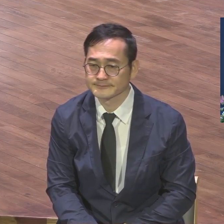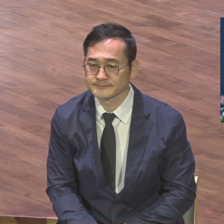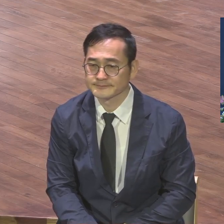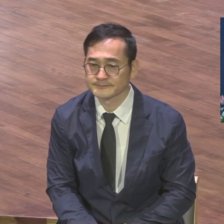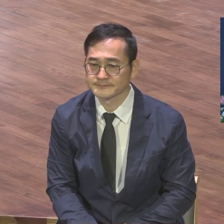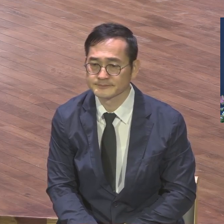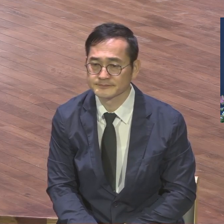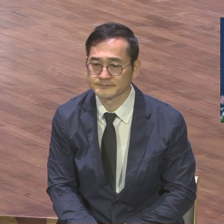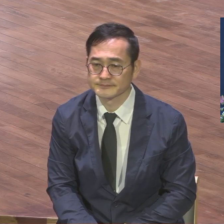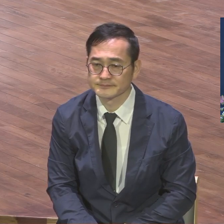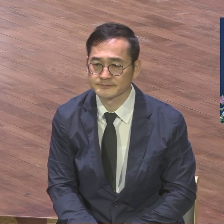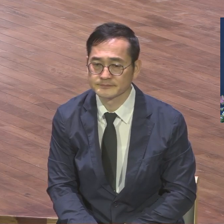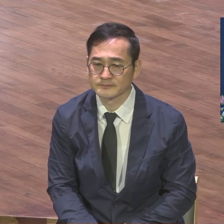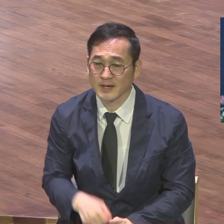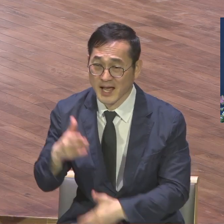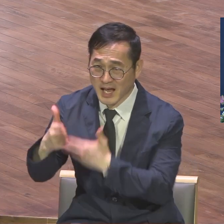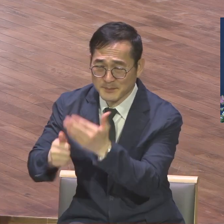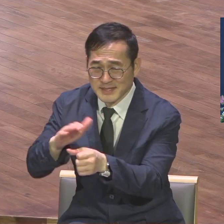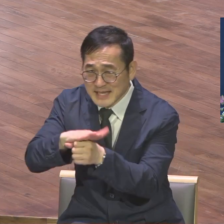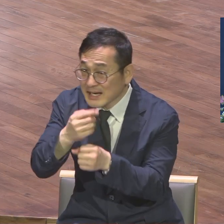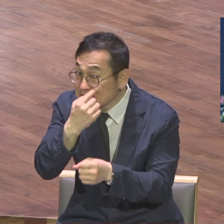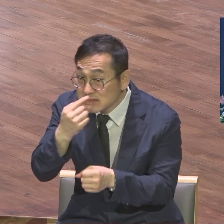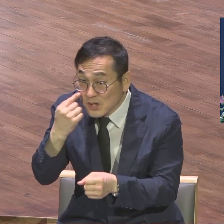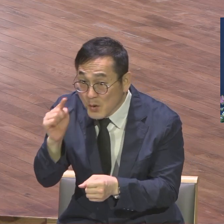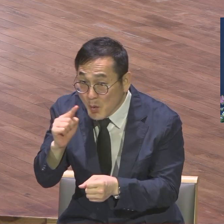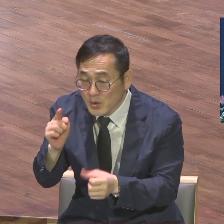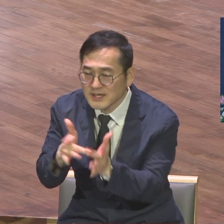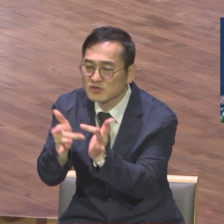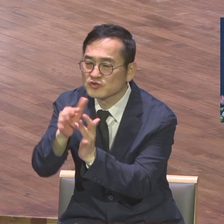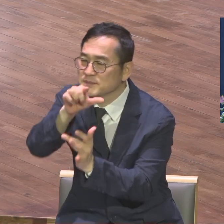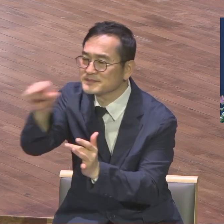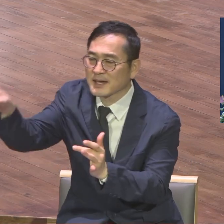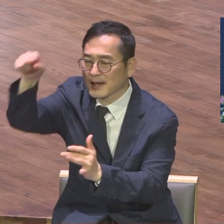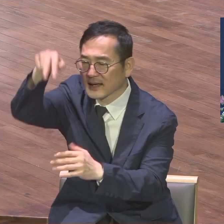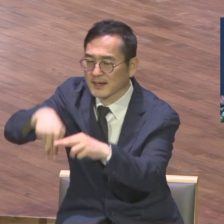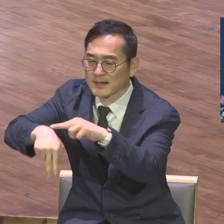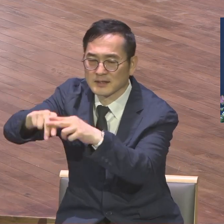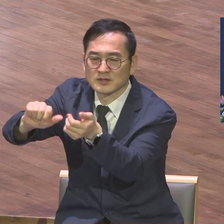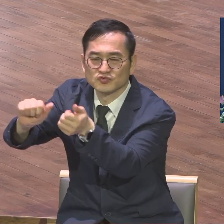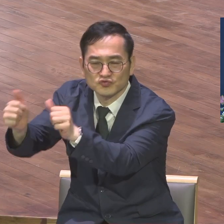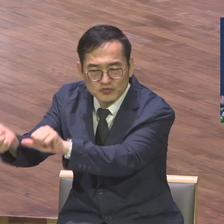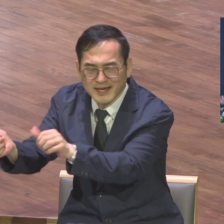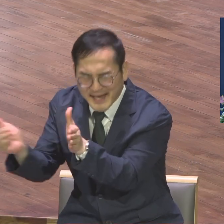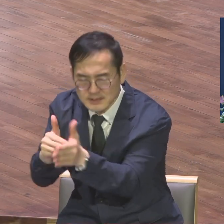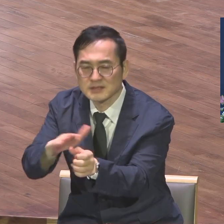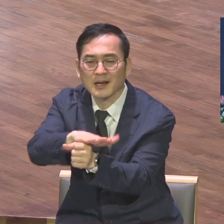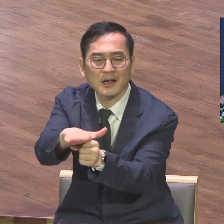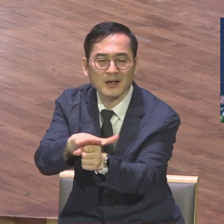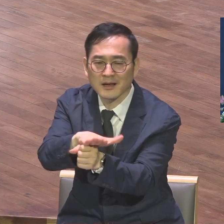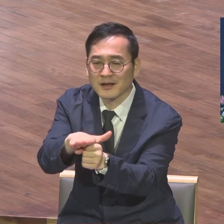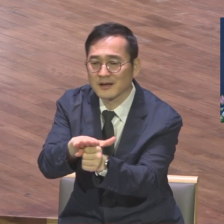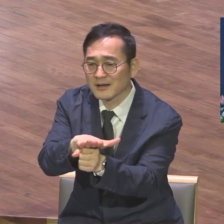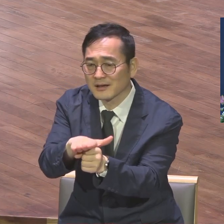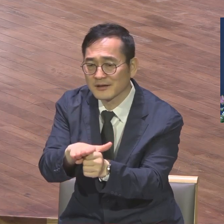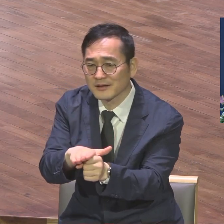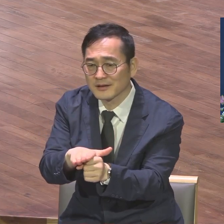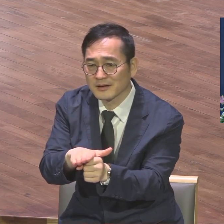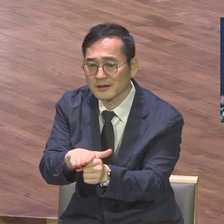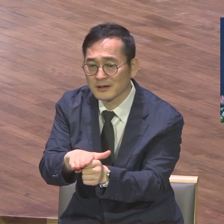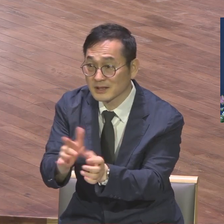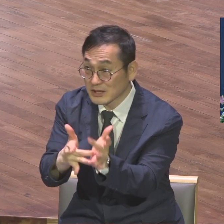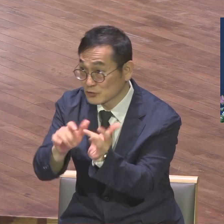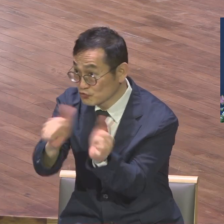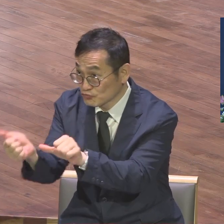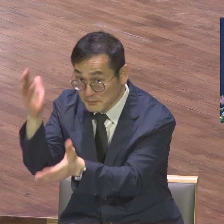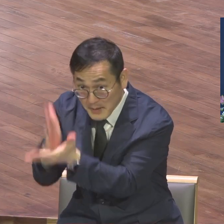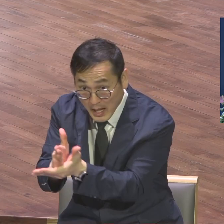사랑이 예수 그리스도를 통해 주어진 십자가 사랑입니다. 십자가 사랑. 십자가 안에 우리 구원 못 받아요.